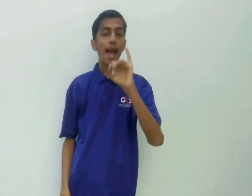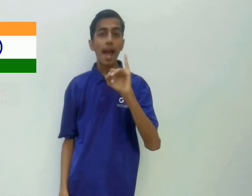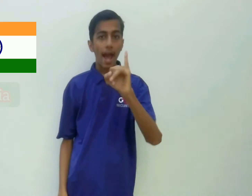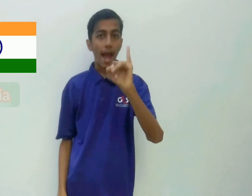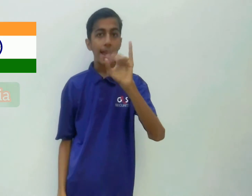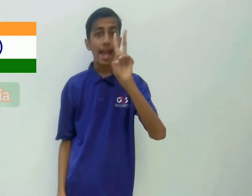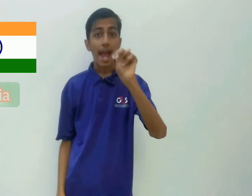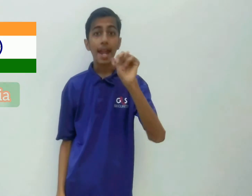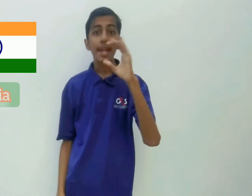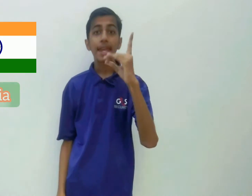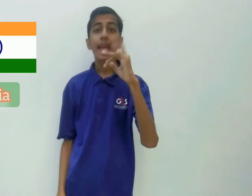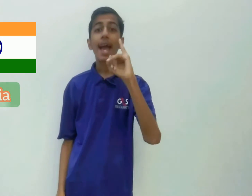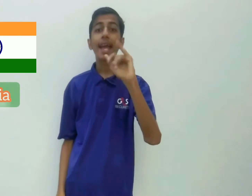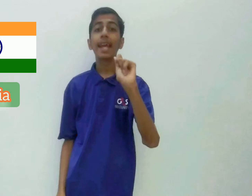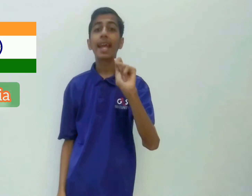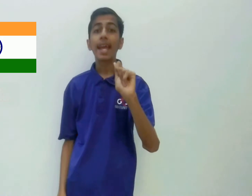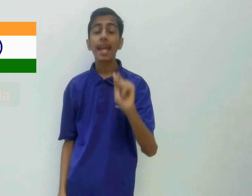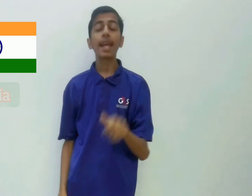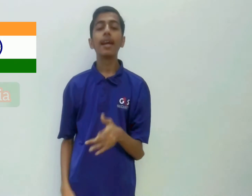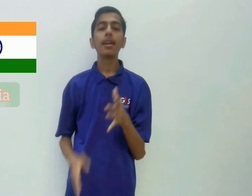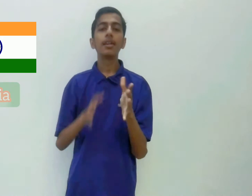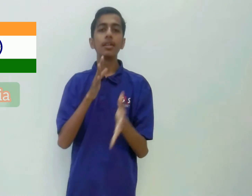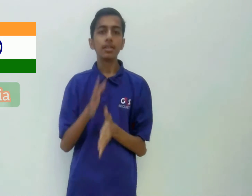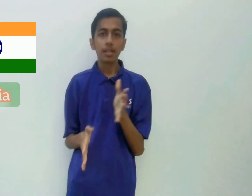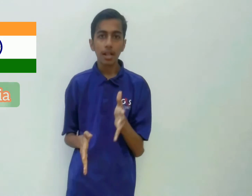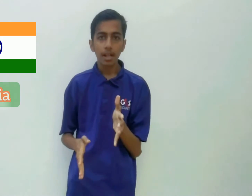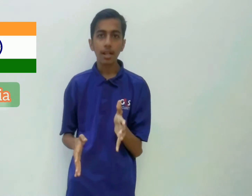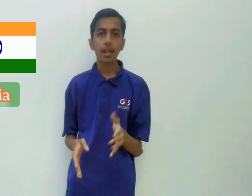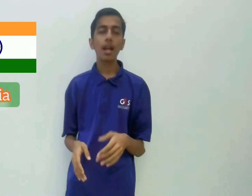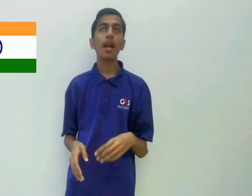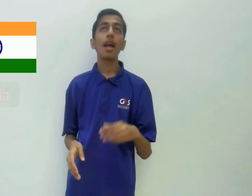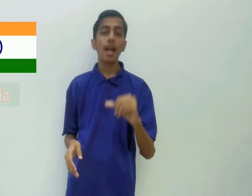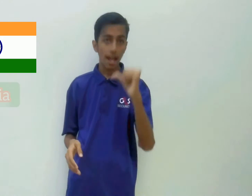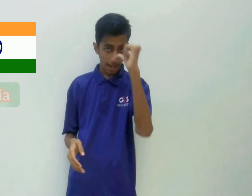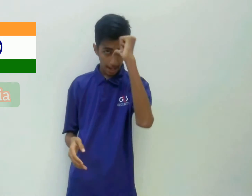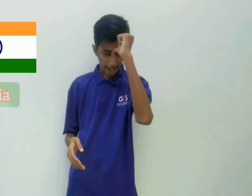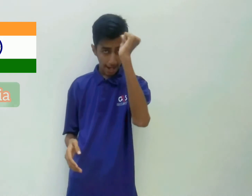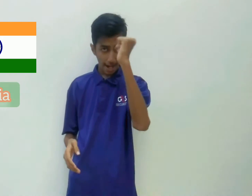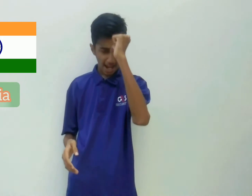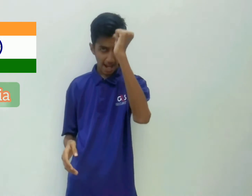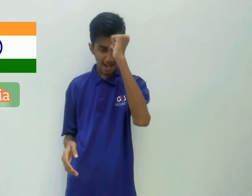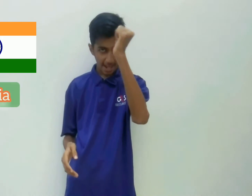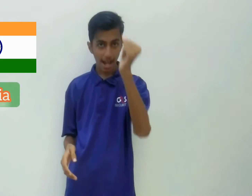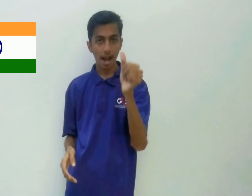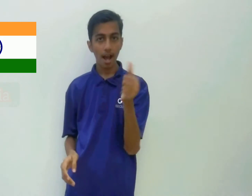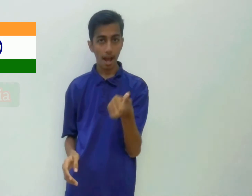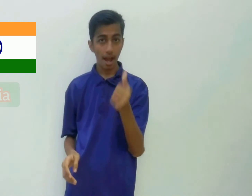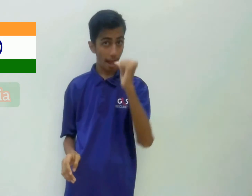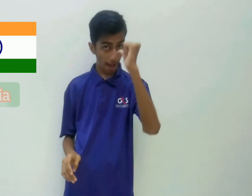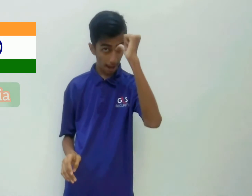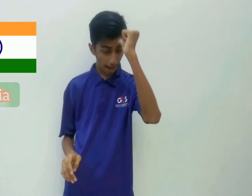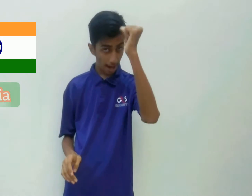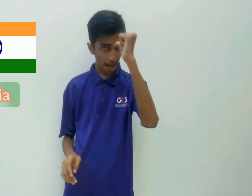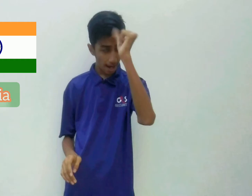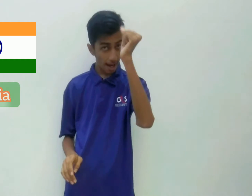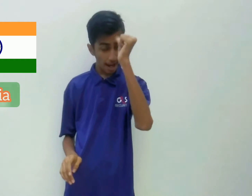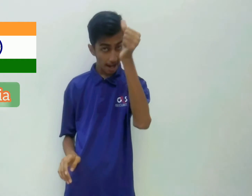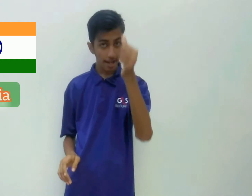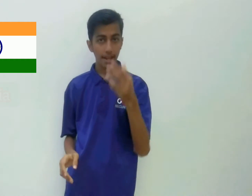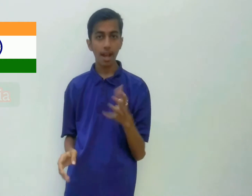जाएगा पाकिस्तान आई एंडिया यह इंडिया इंडिया का sign क्या है इंडिया तो तेलग लगाते ना मात्य